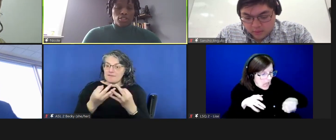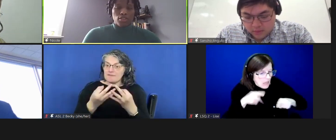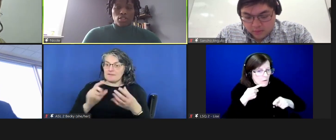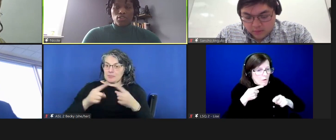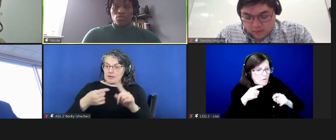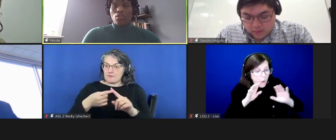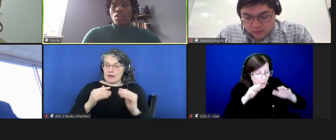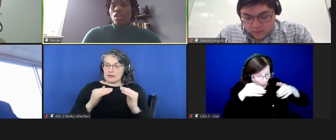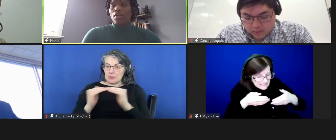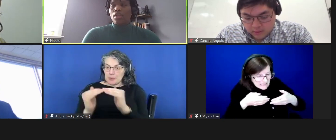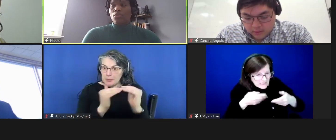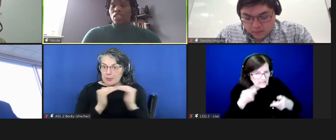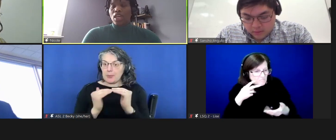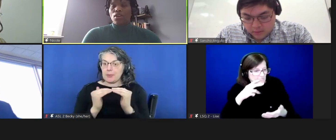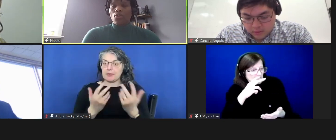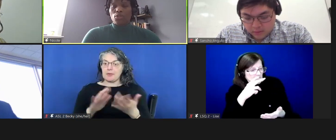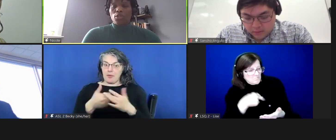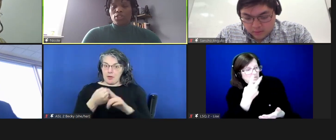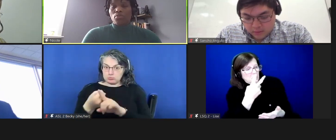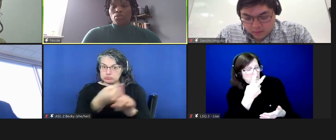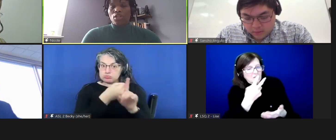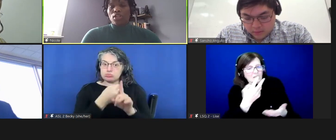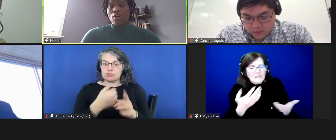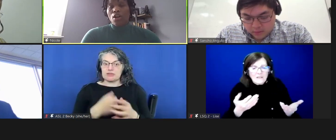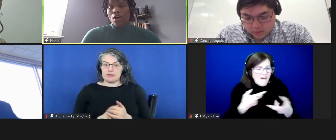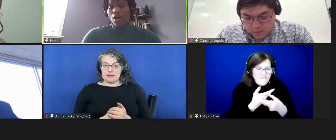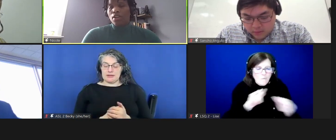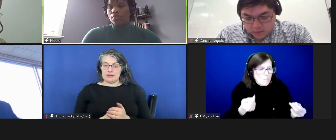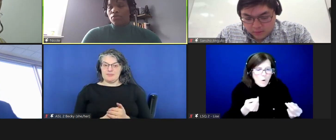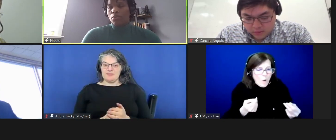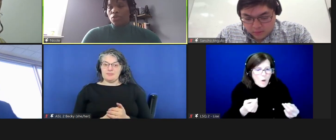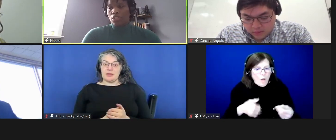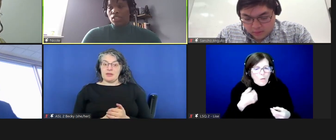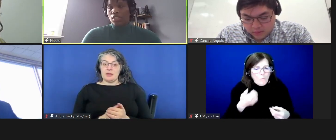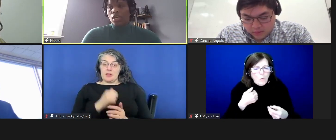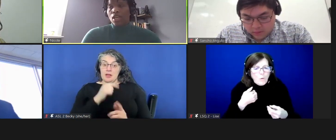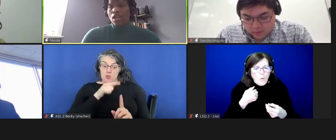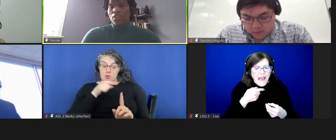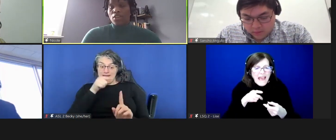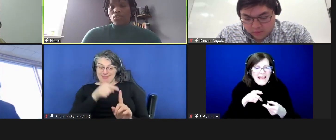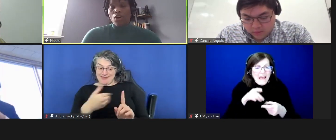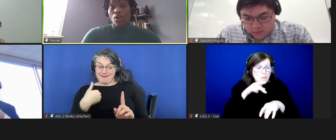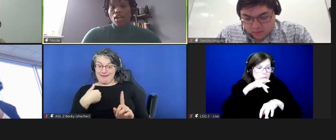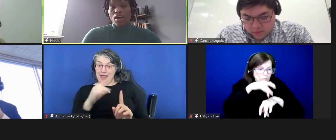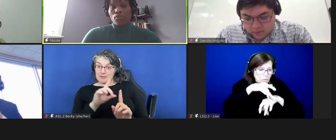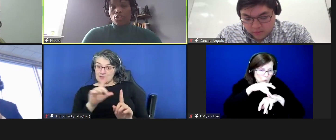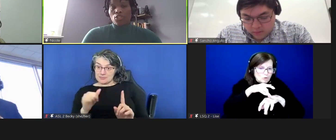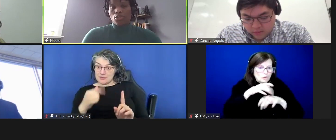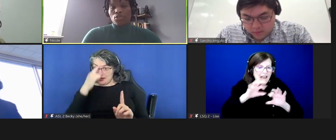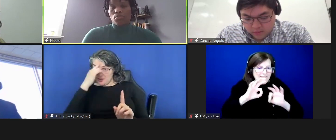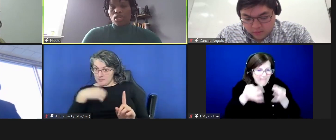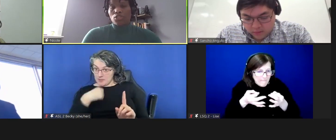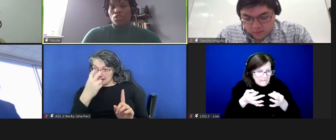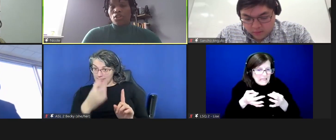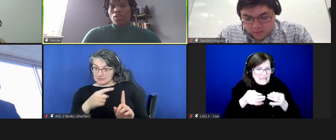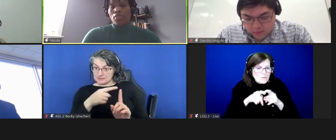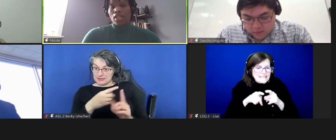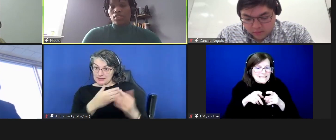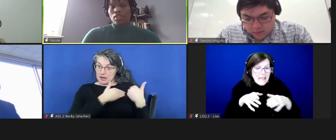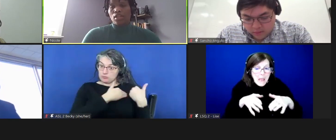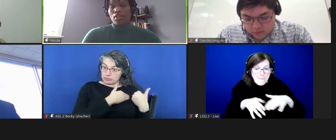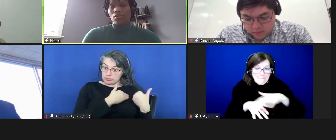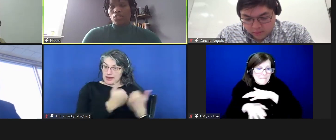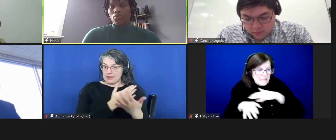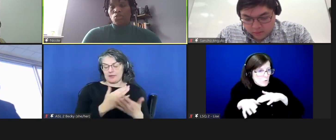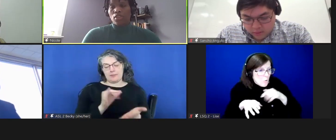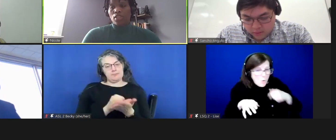Parce que ça atteint la famille, les amis, le milieu. Et donc, ça peut devenir un fardeau pour